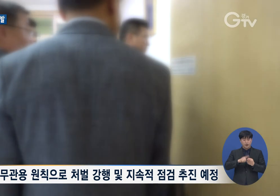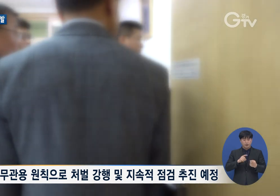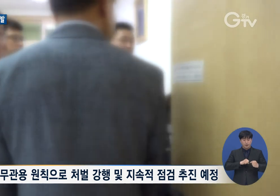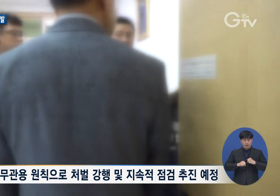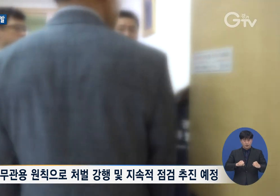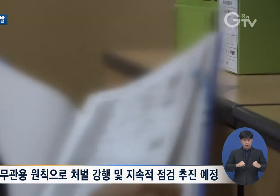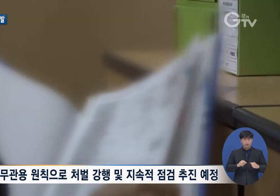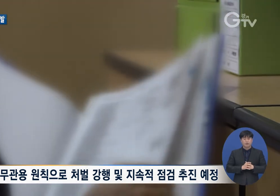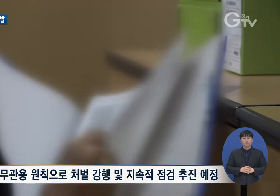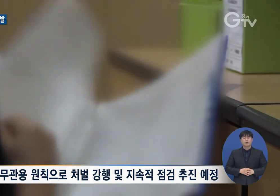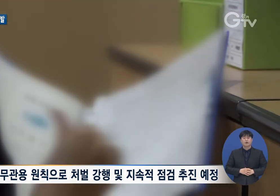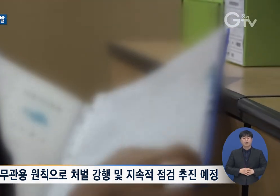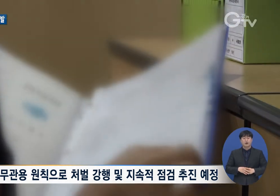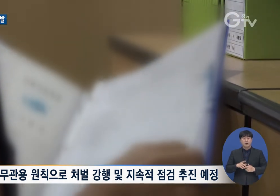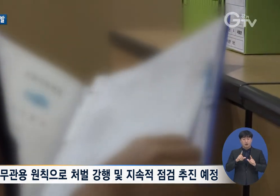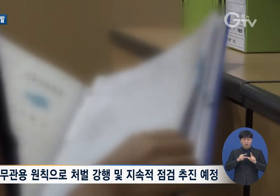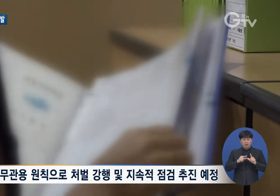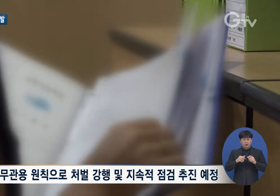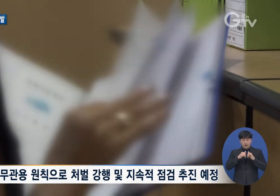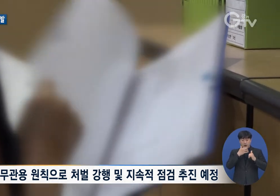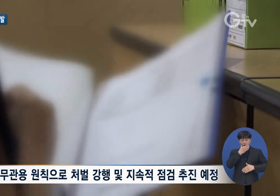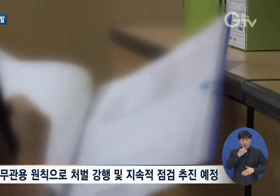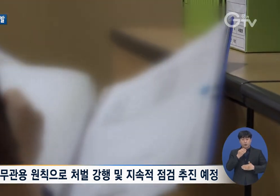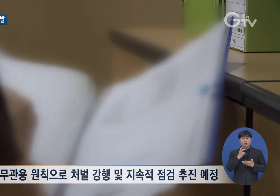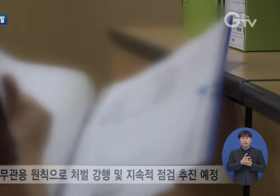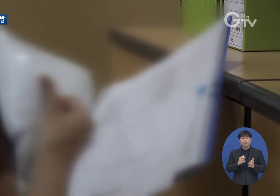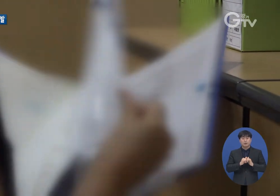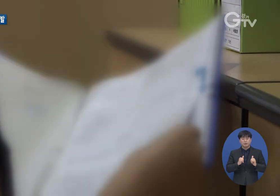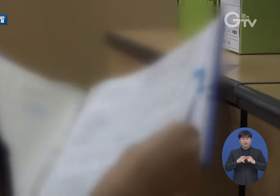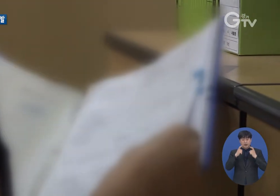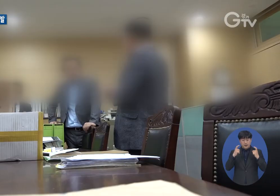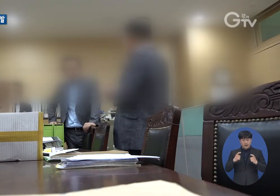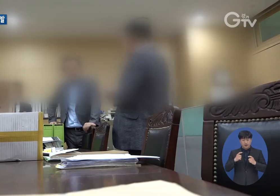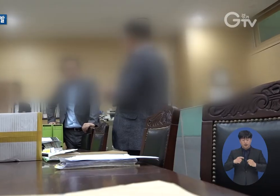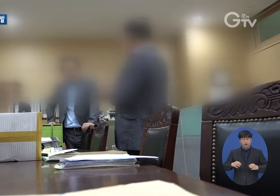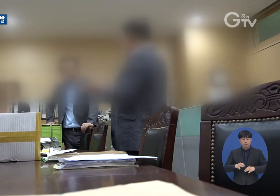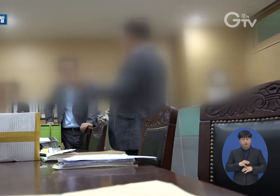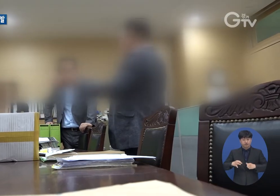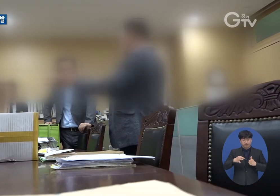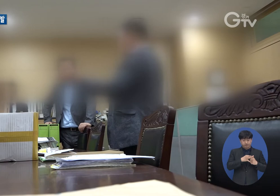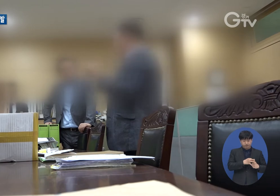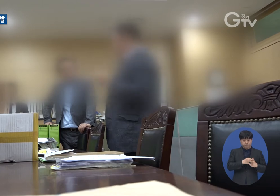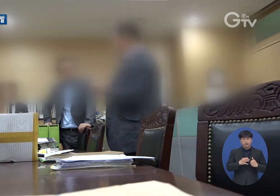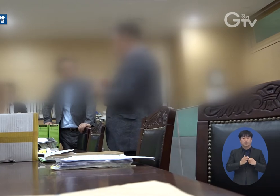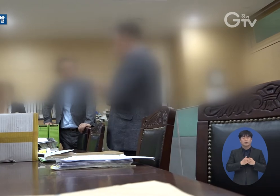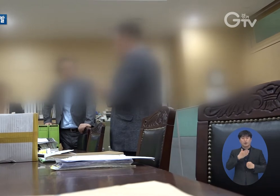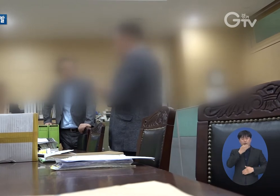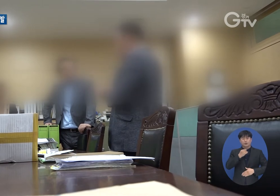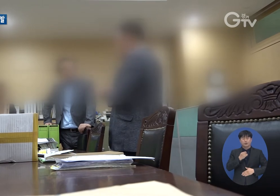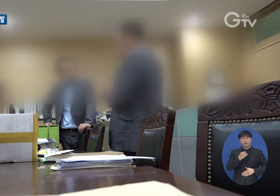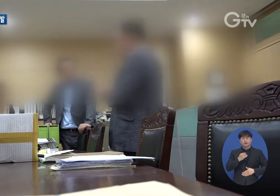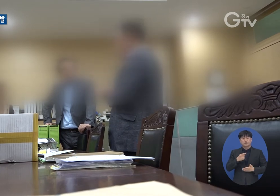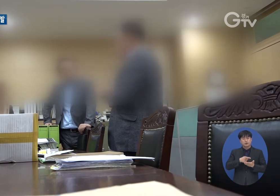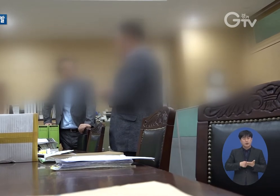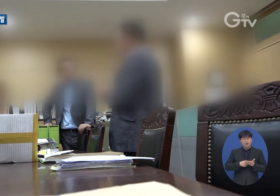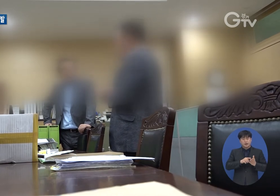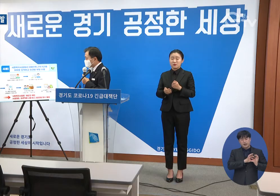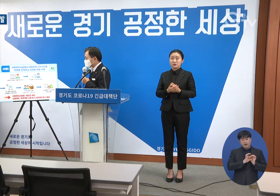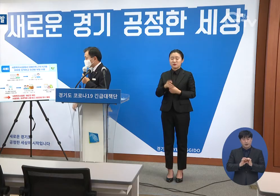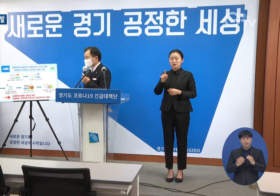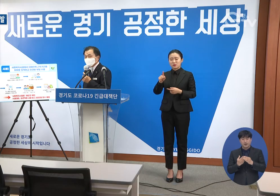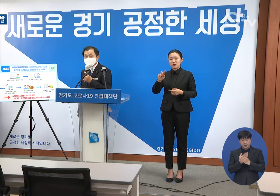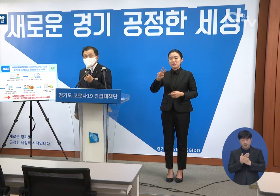아울러 일부 사회복지법인 시설 과 개인의 보조금 부정수급 꽈 부당수령 등으로 복지 누수가 지속 발생하고